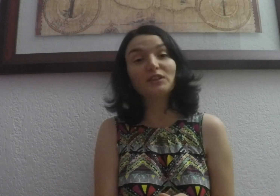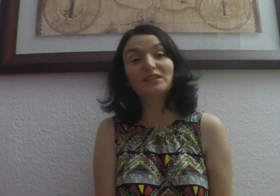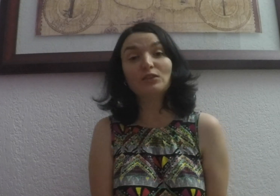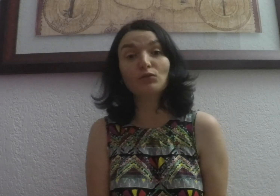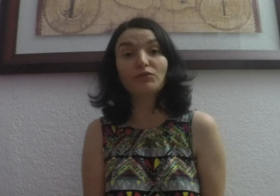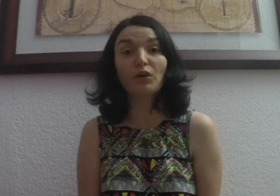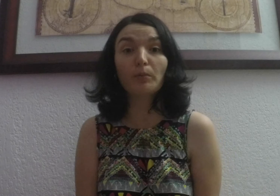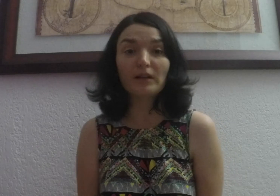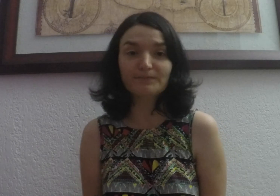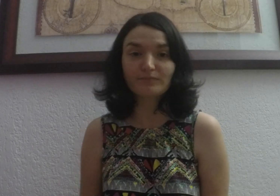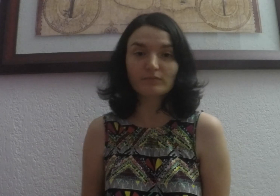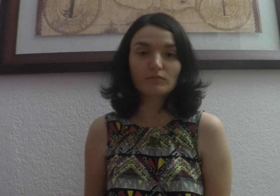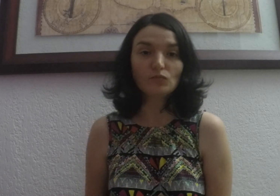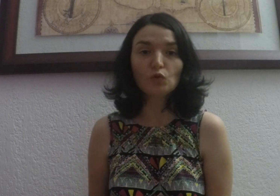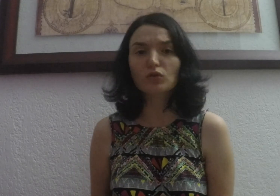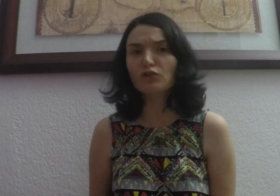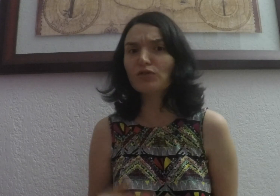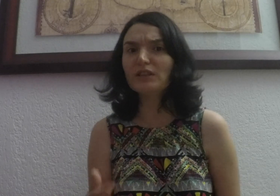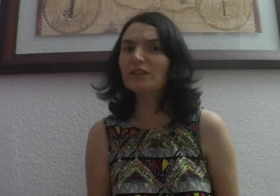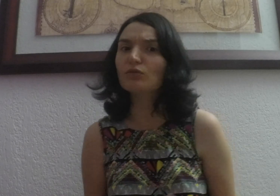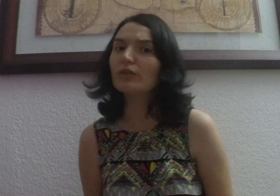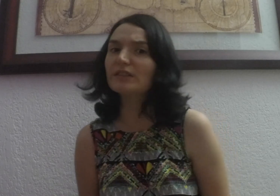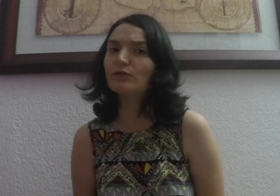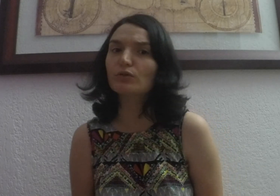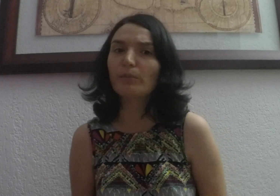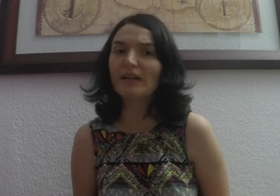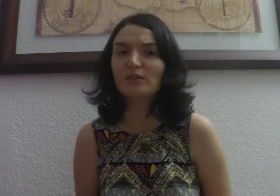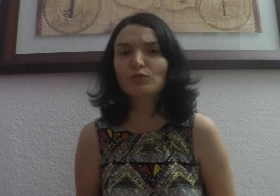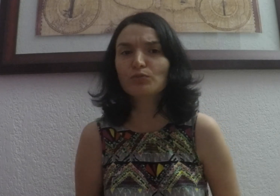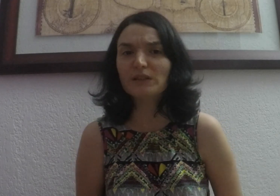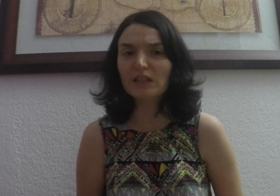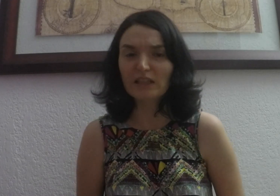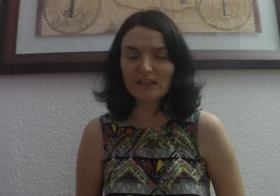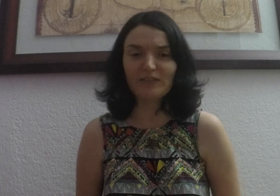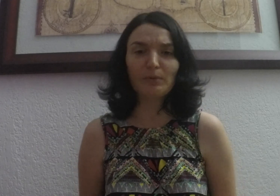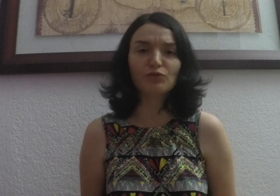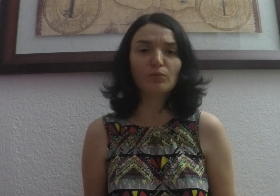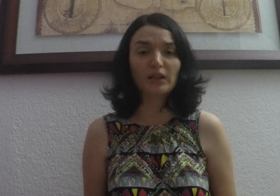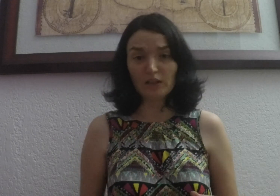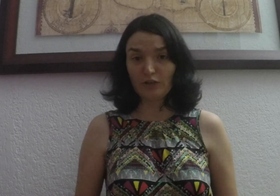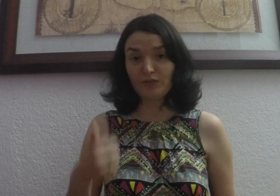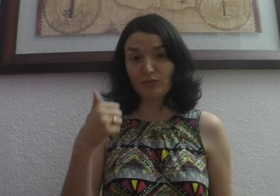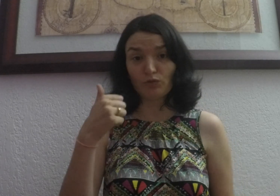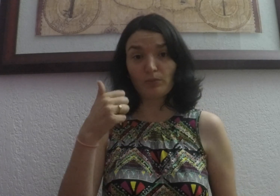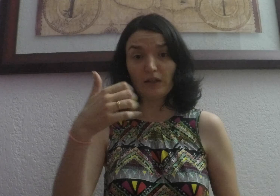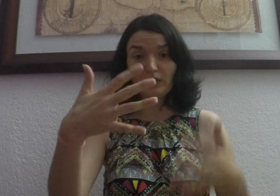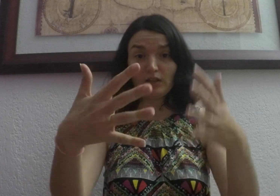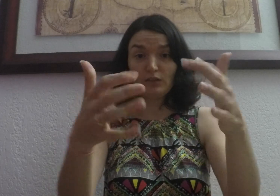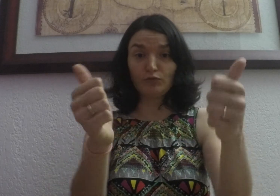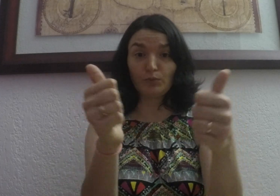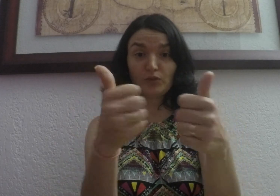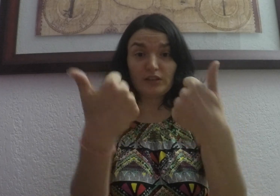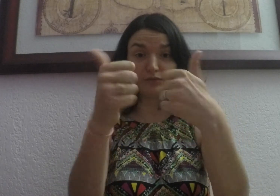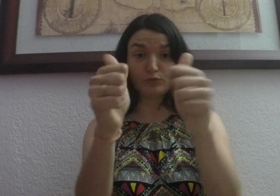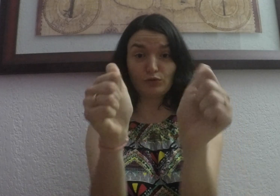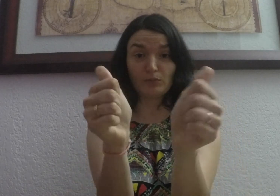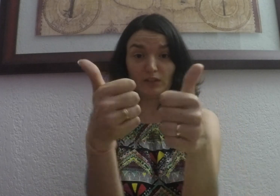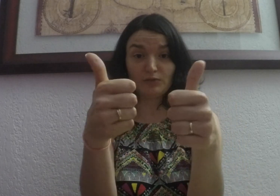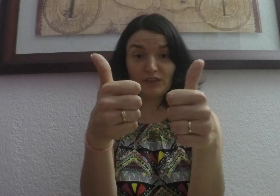indique qu'on va au bain. Quand je lis une histoire aussi sur, par exemple, Choupi, qui va prendre son bain, je lui dis donc le bain. Vous prenez vos deux mains, vous faites des